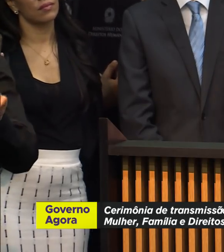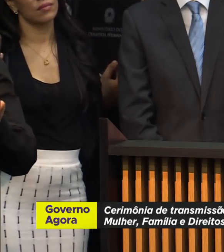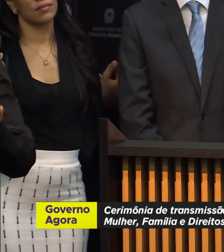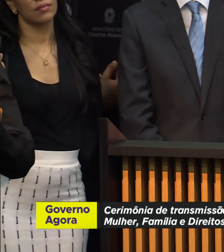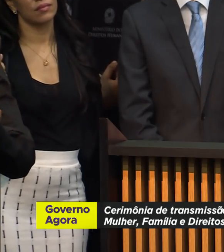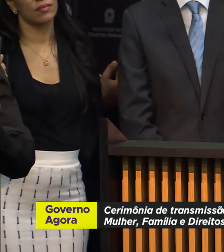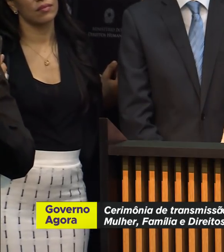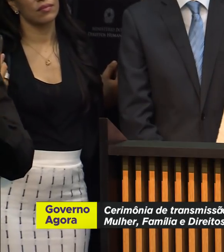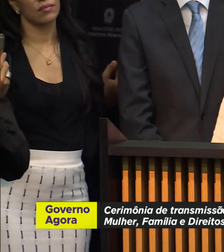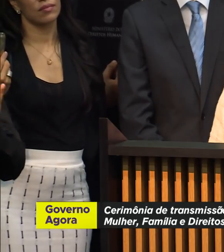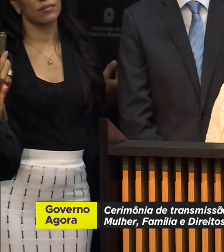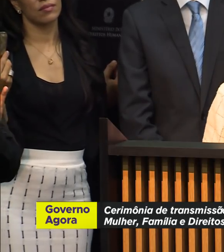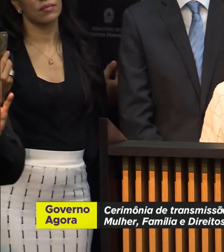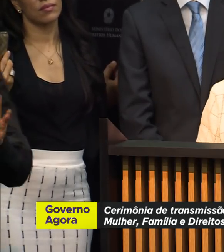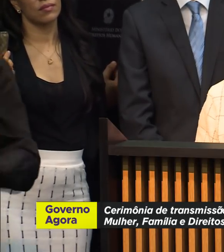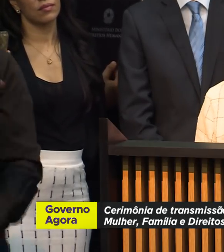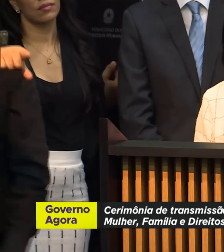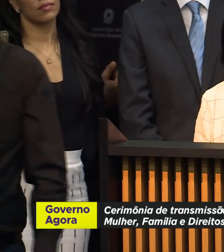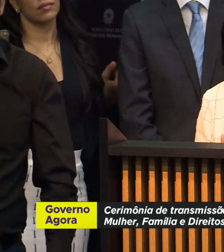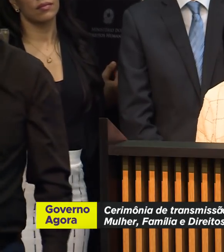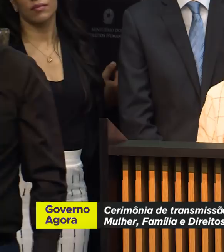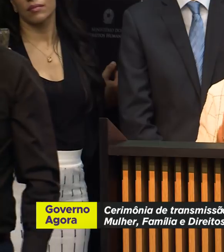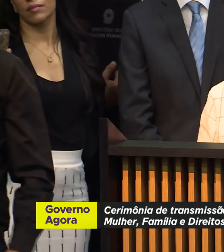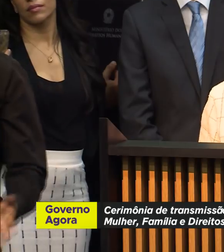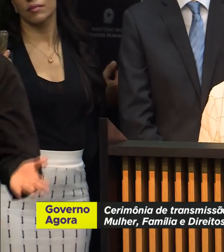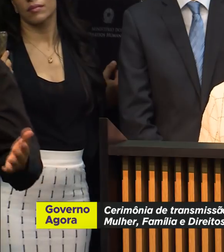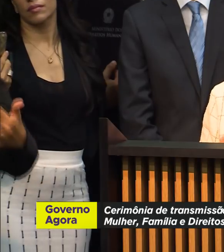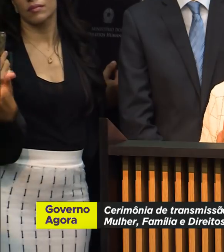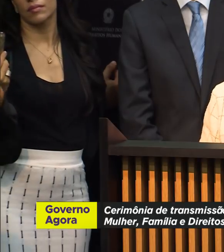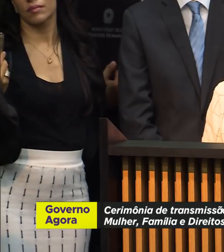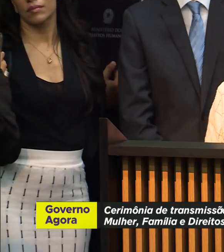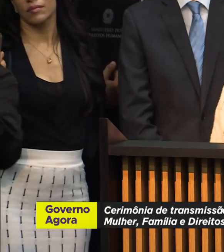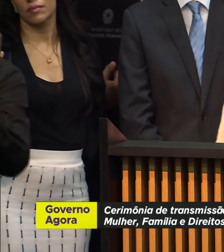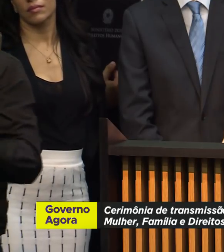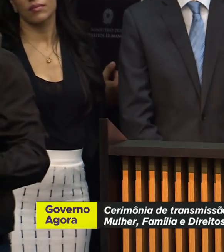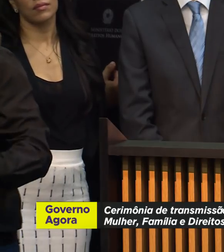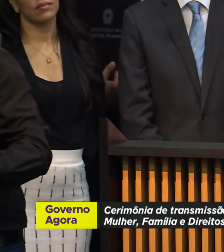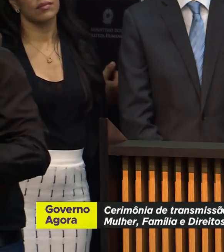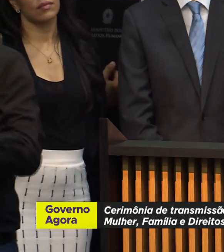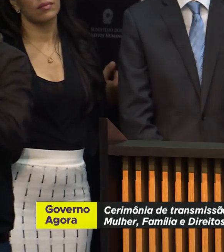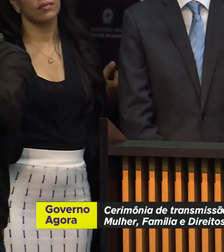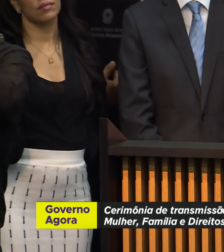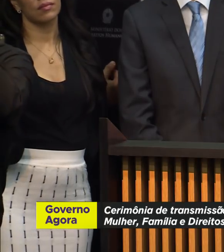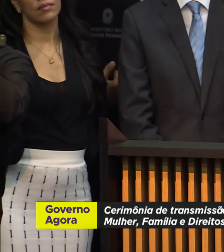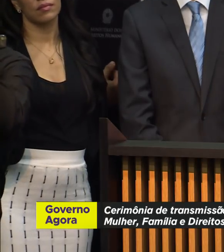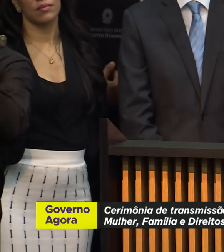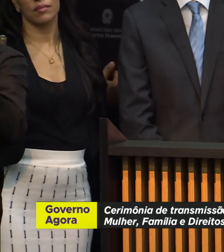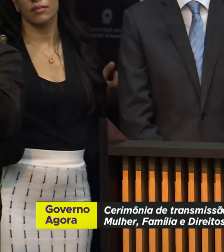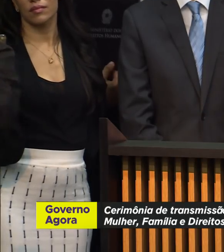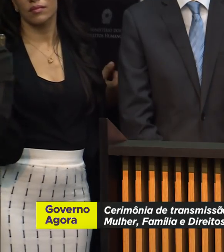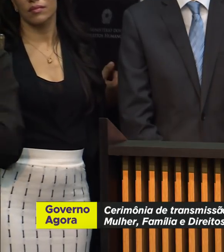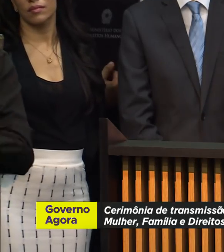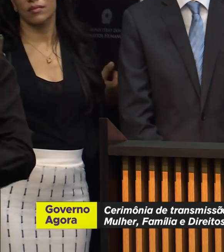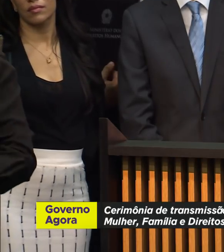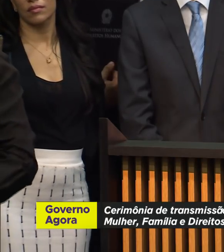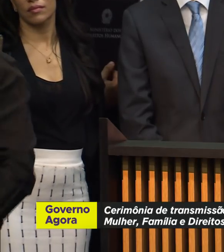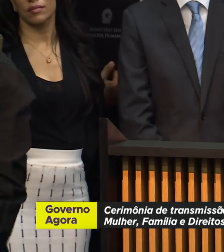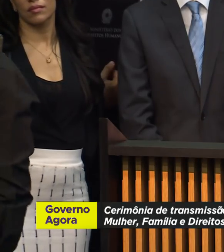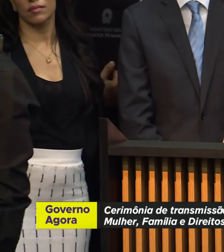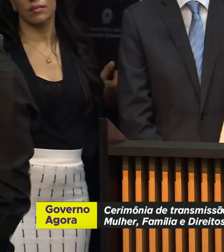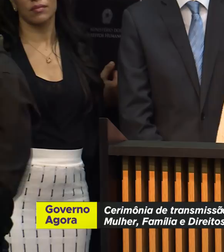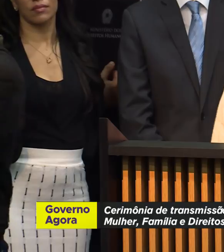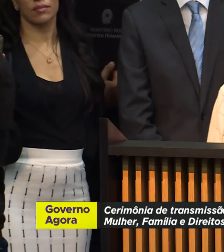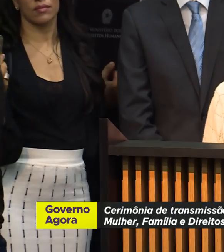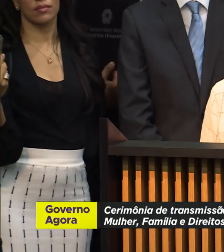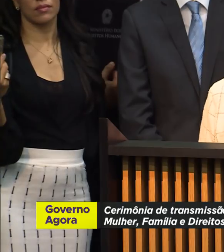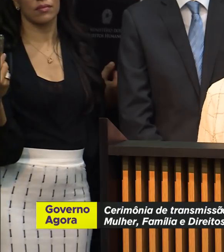uma coisa. Eu não quero que ninguém que ouve o meu discurso sobre o infanticídio indígena fique bravo com os índios. Eu